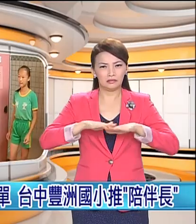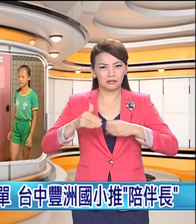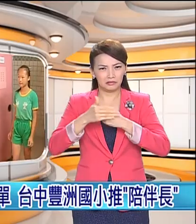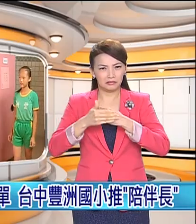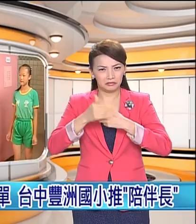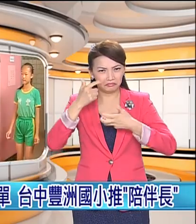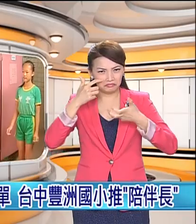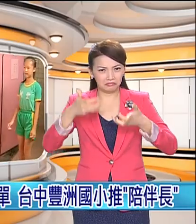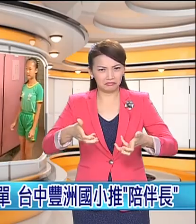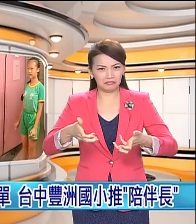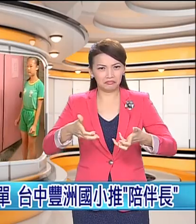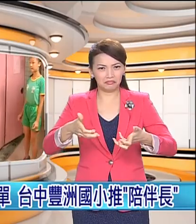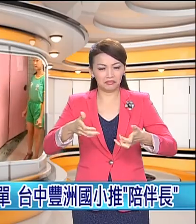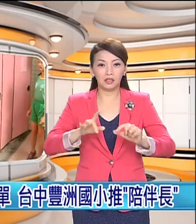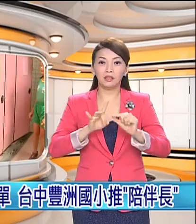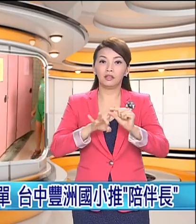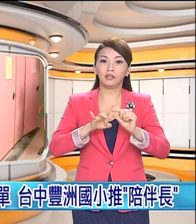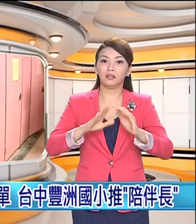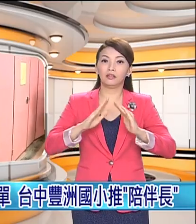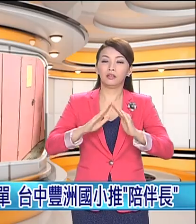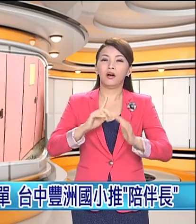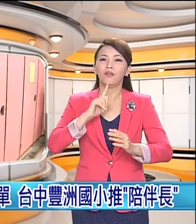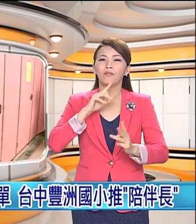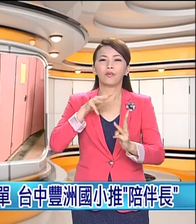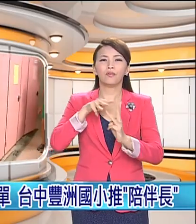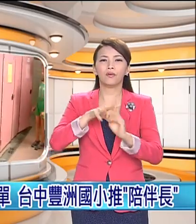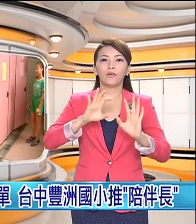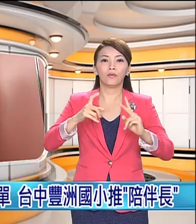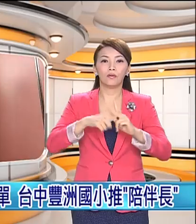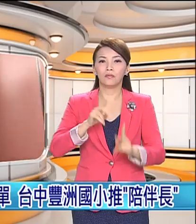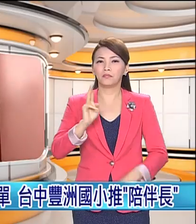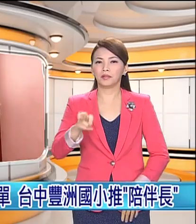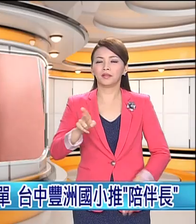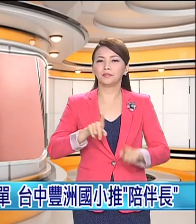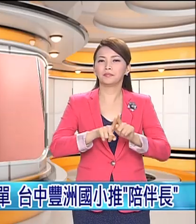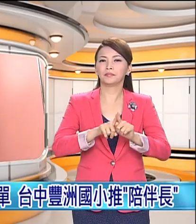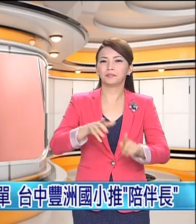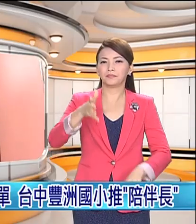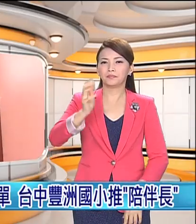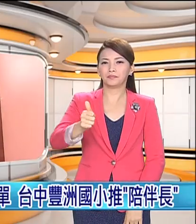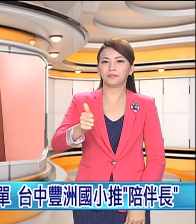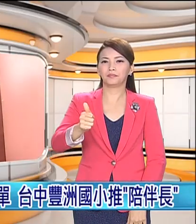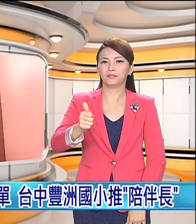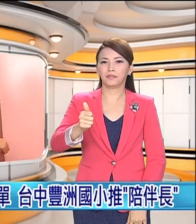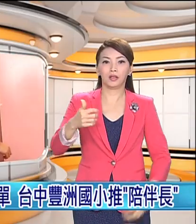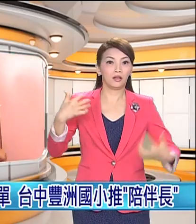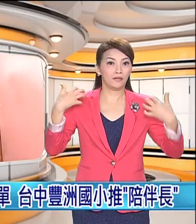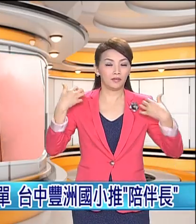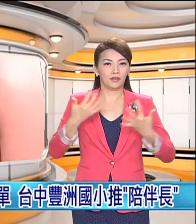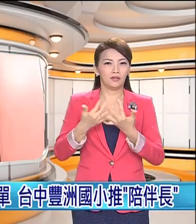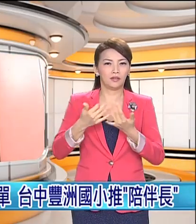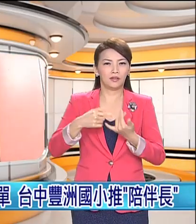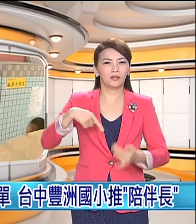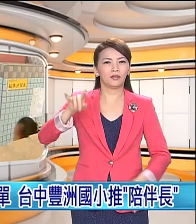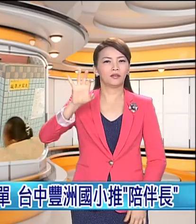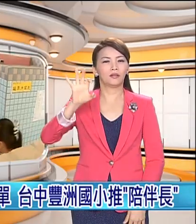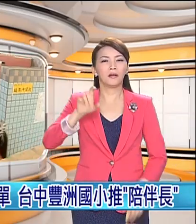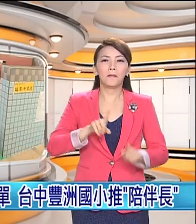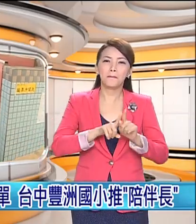中市丰州国小推出陪伴长的职务，负责陪同学去上厕所，确保同学不落